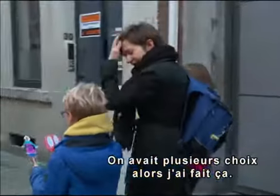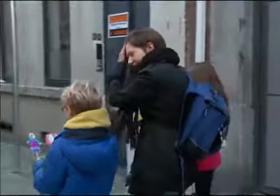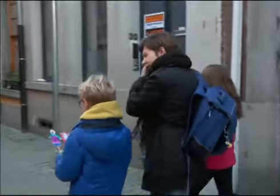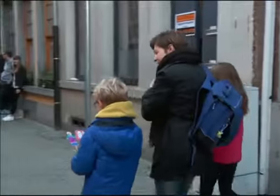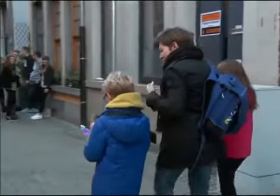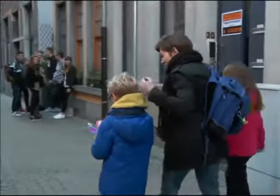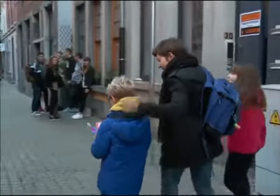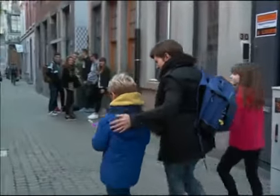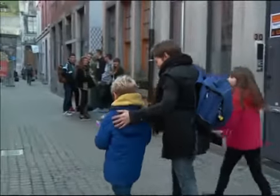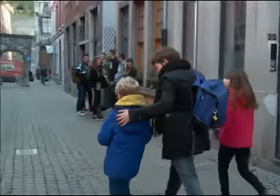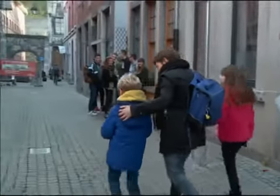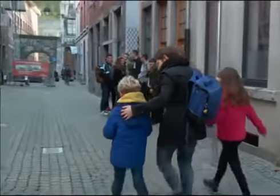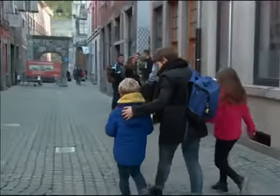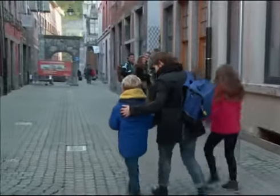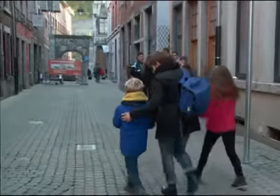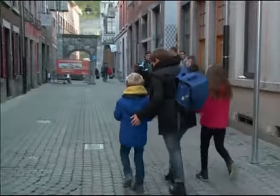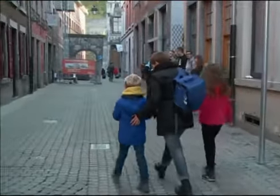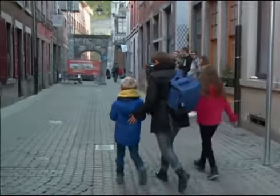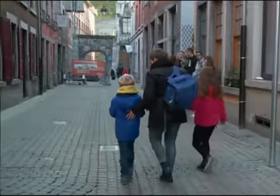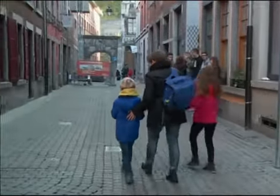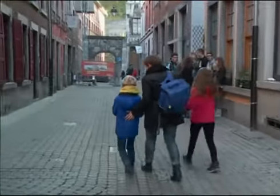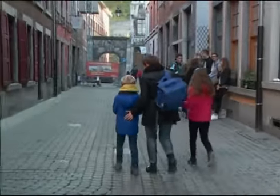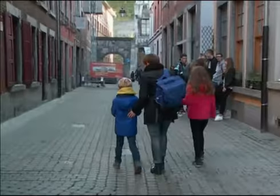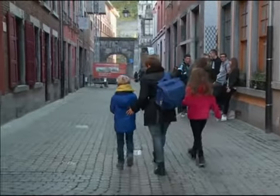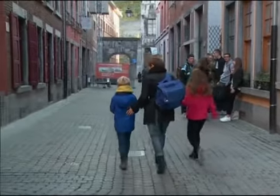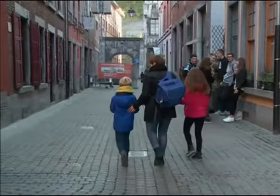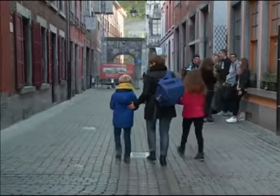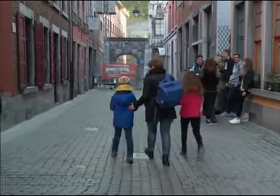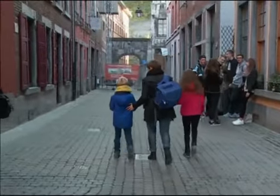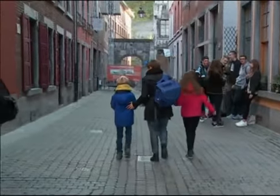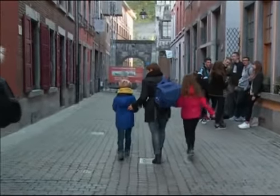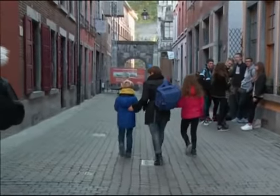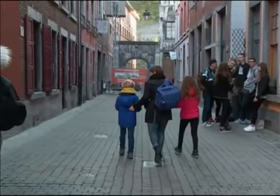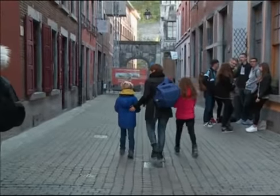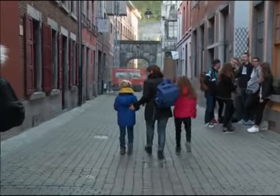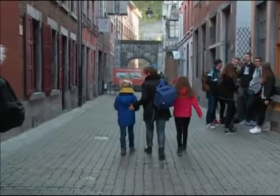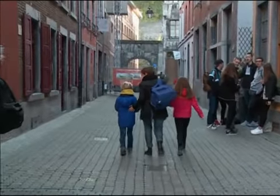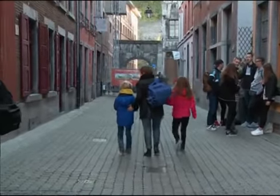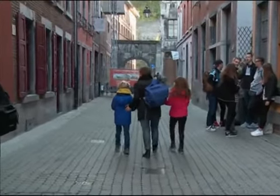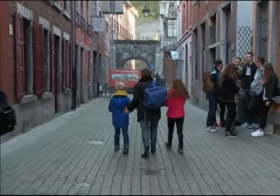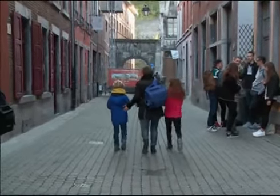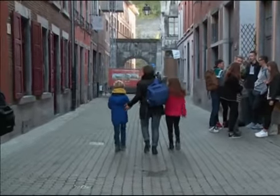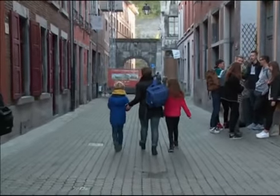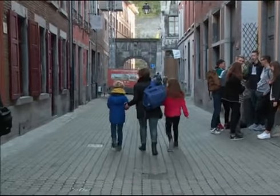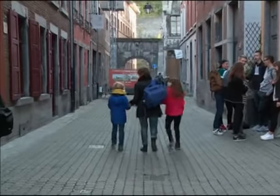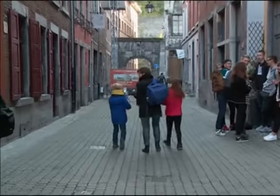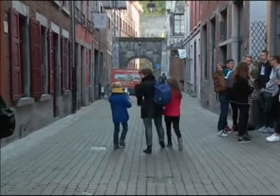ça. Oui, mais quoi? Vous n'avez pas travaillé après? Non, si.